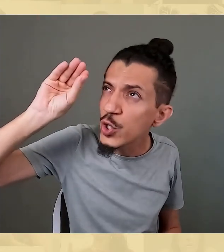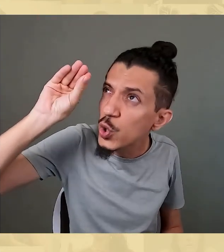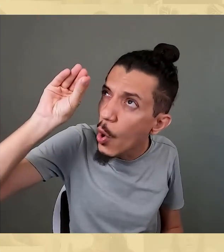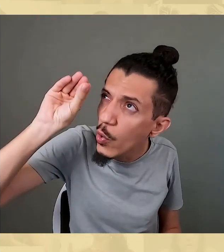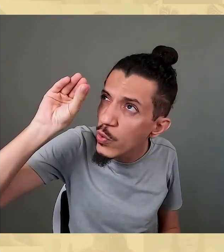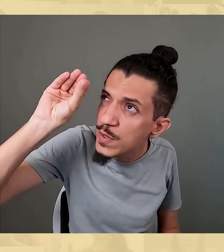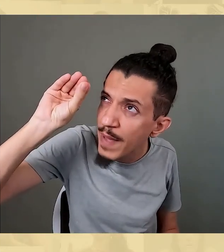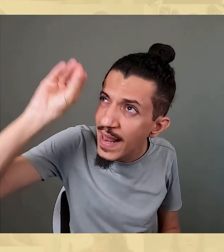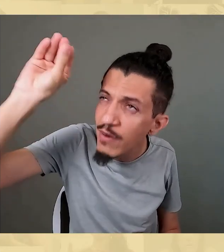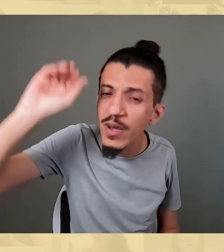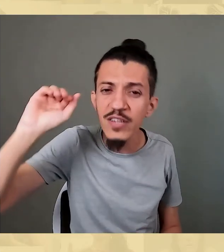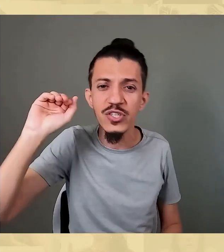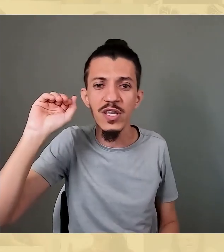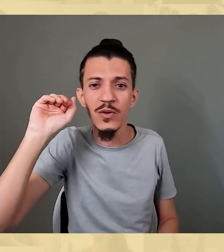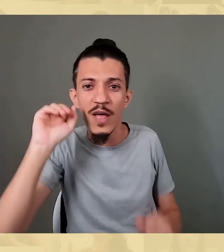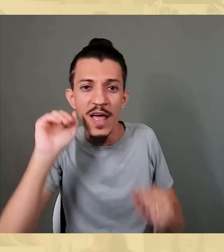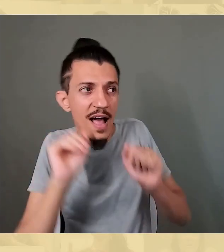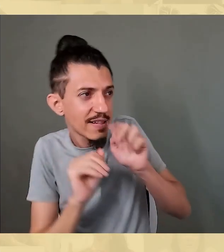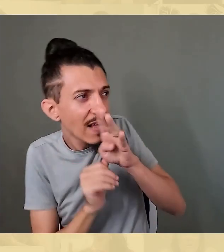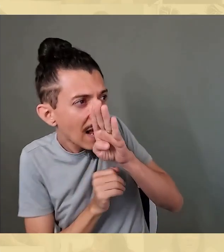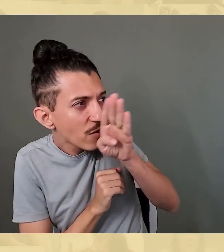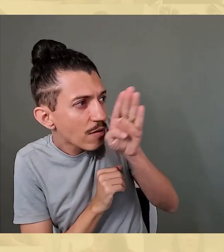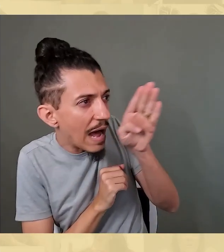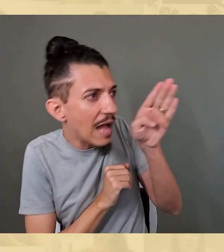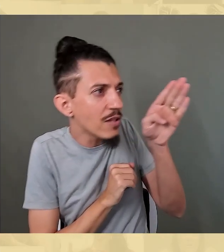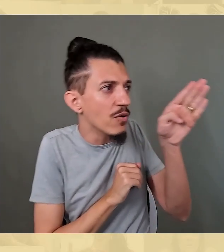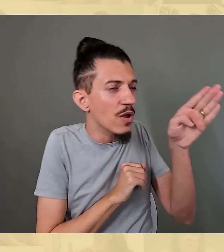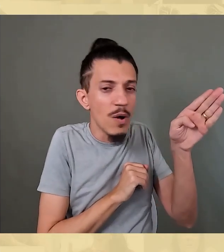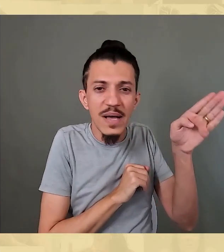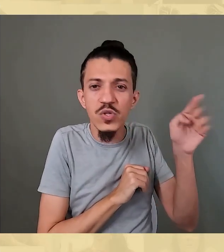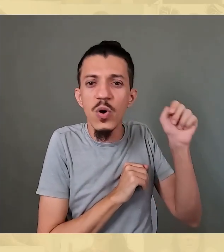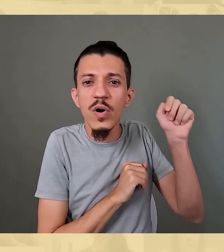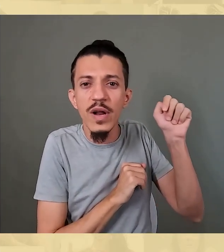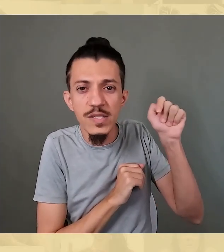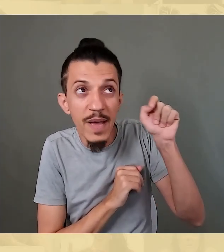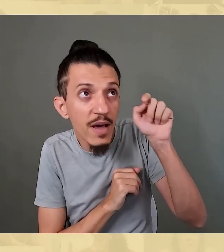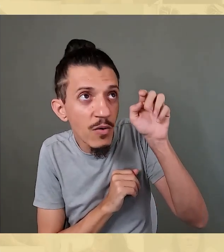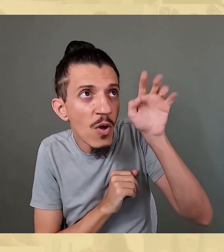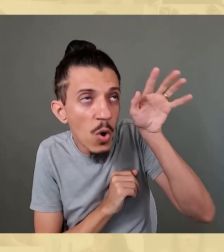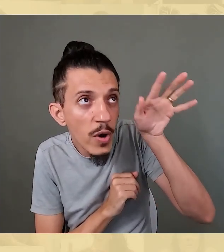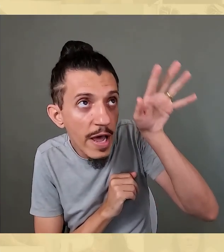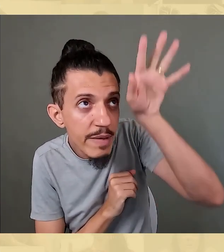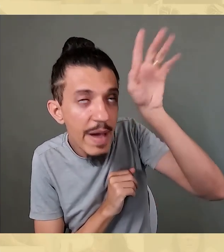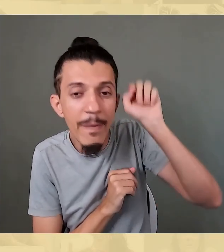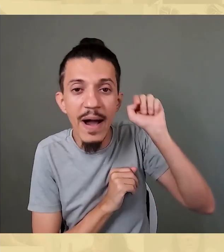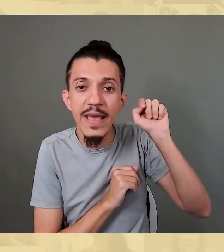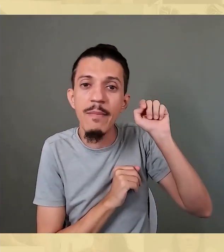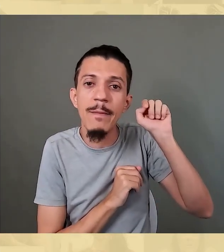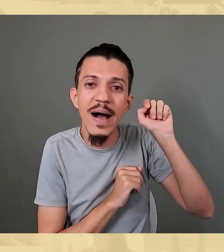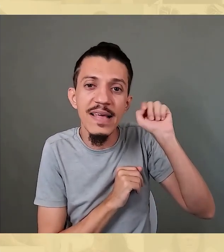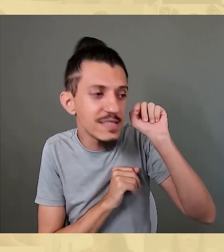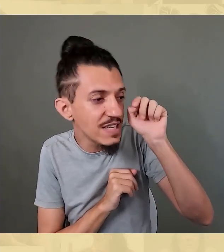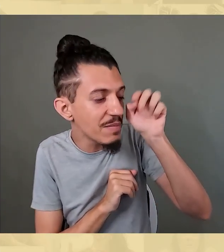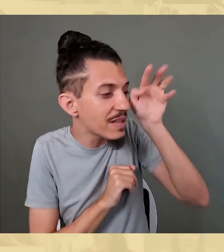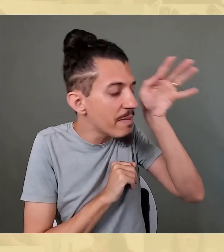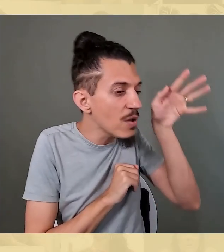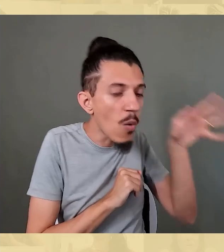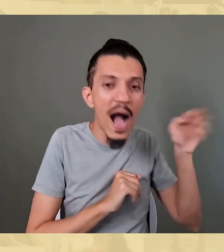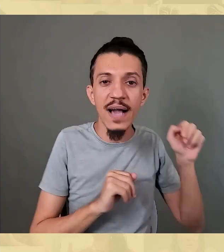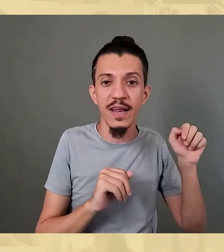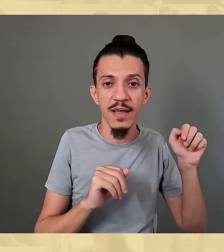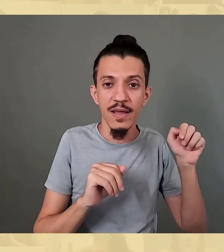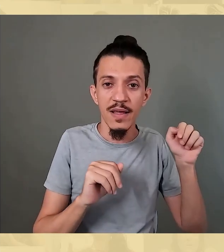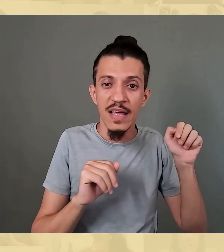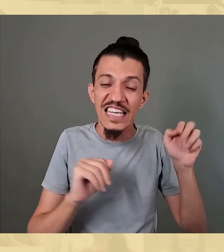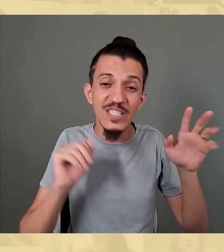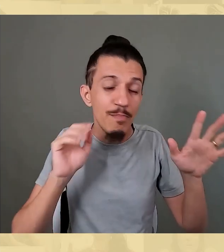cidade de Touros, bem lá no cantinho, até lá do outro lado, no Amazonas, pegando Roraima e Amapá lá em cima, também o